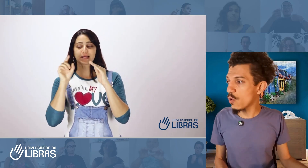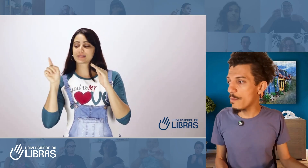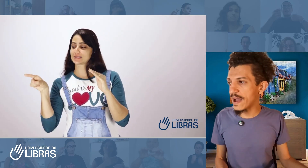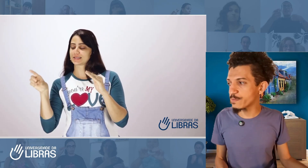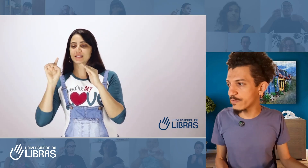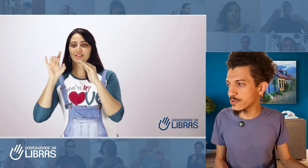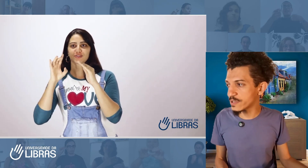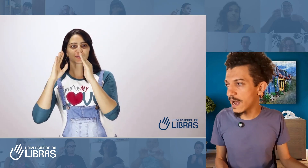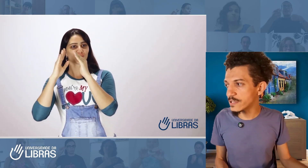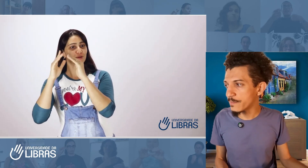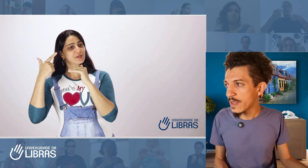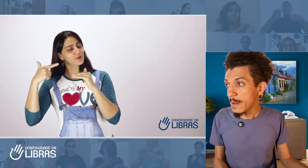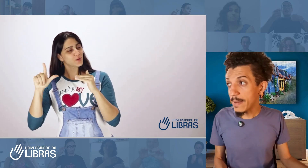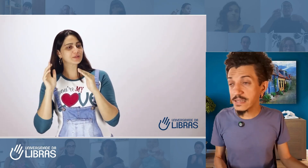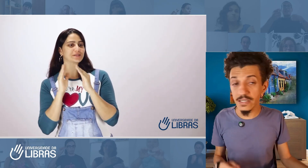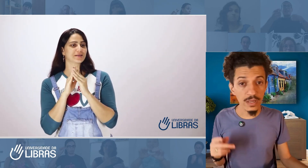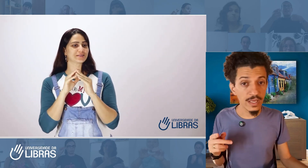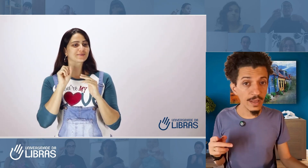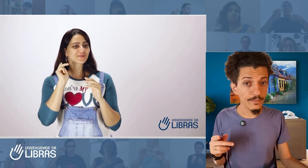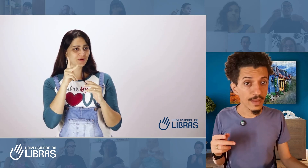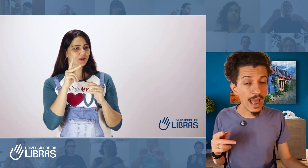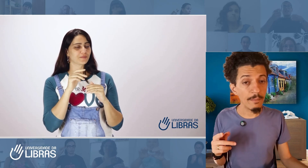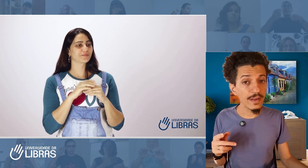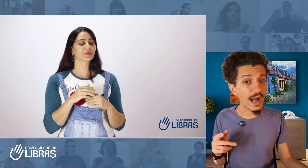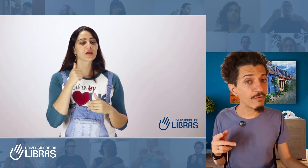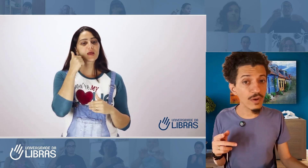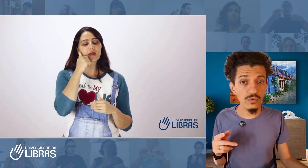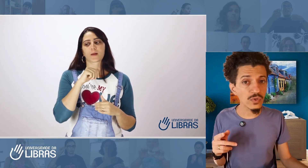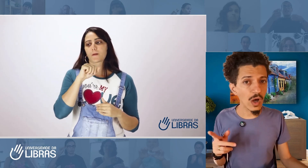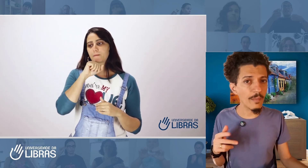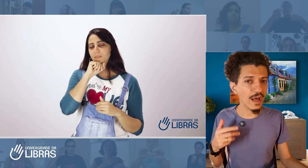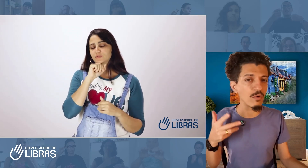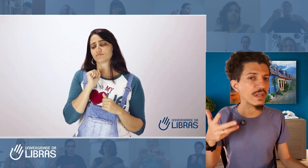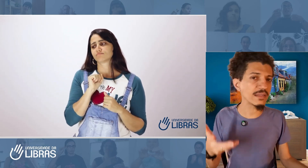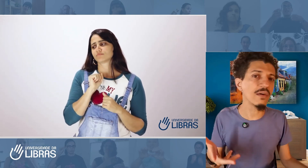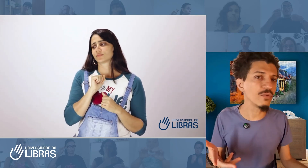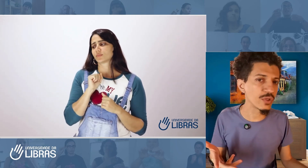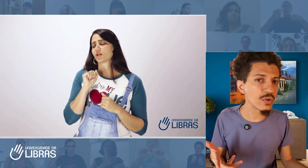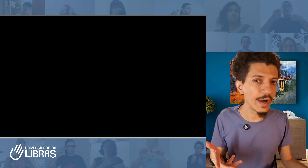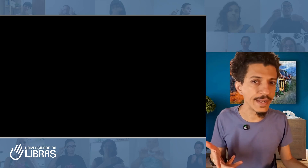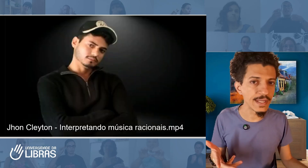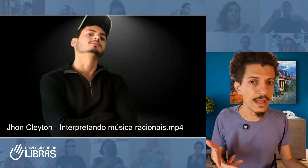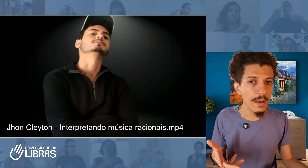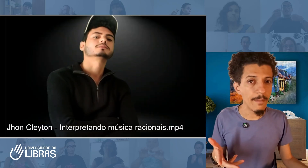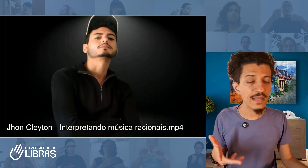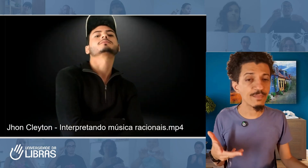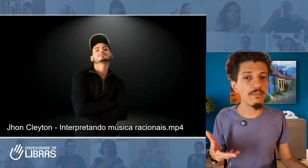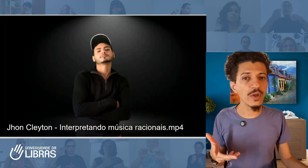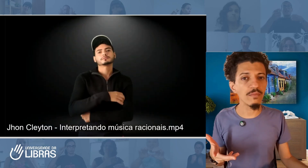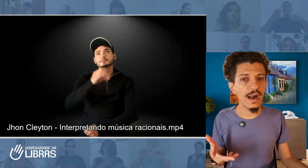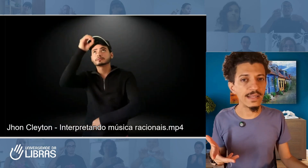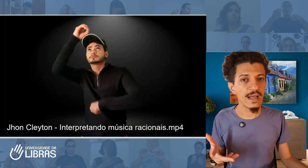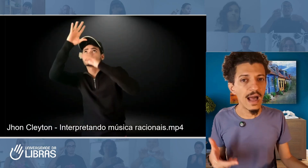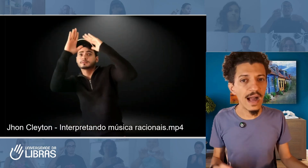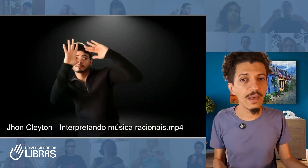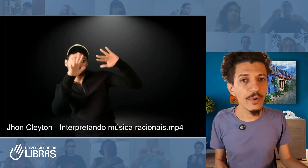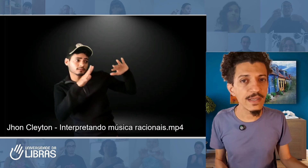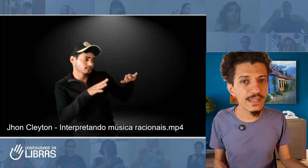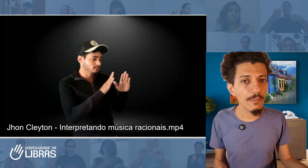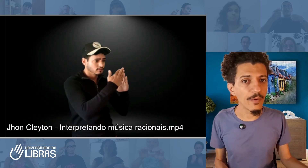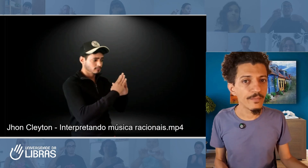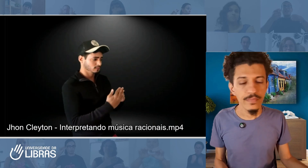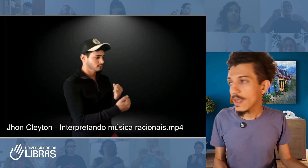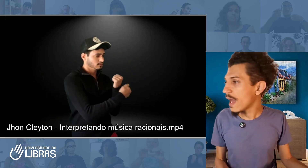Libras com mais profundidade. Mas isso aqui é aplicável não só para a contação de histórias, mas para muito mais. Aqui,